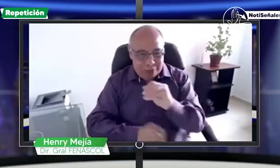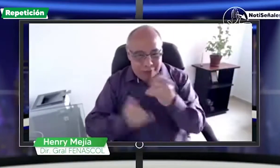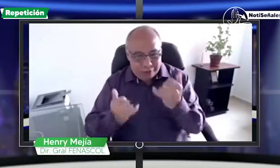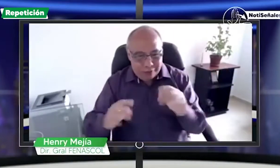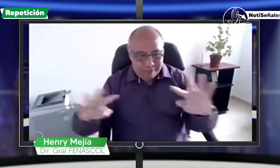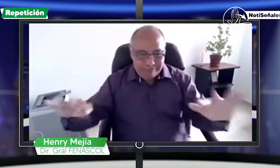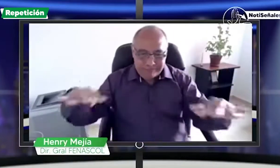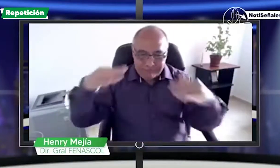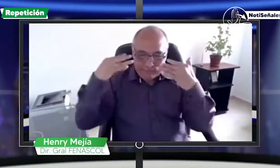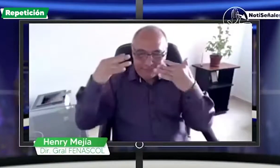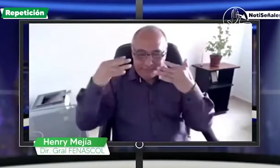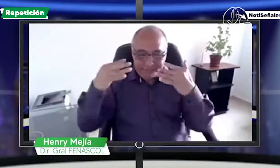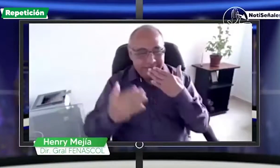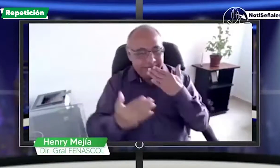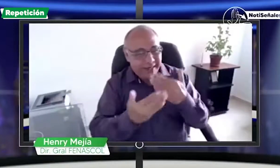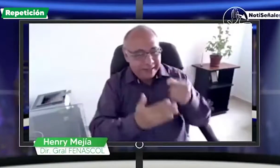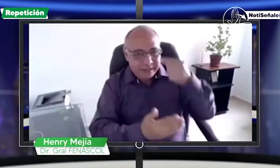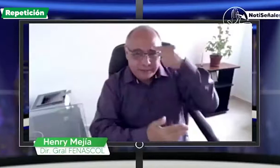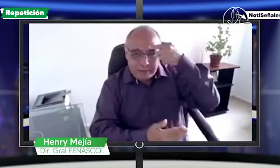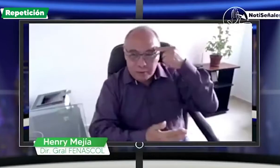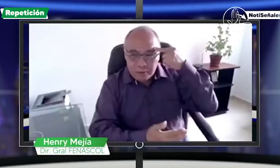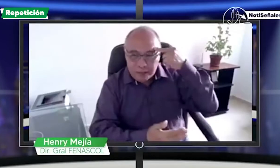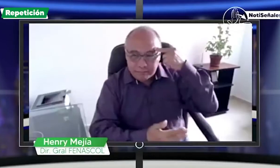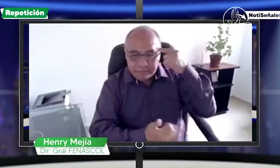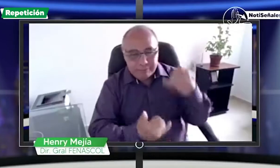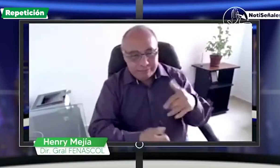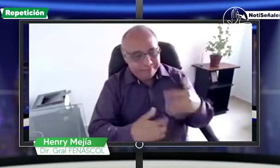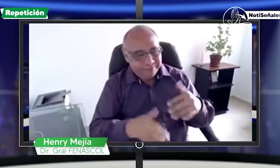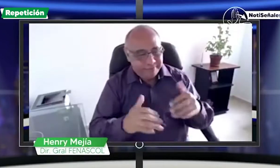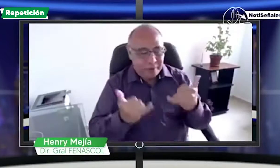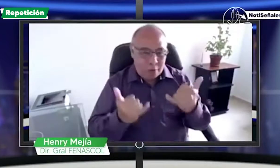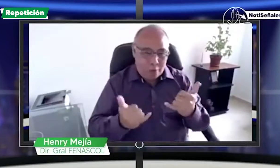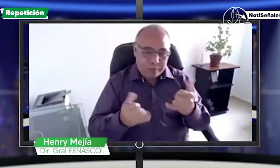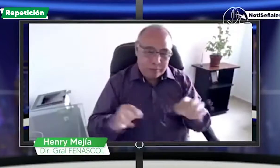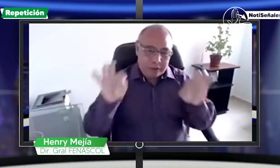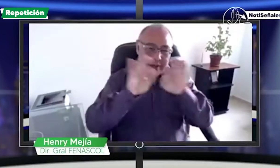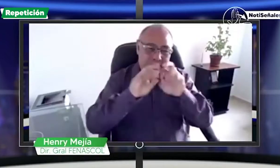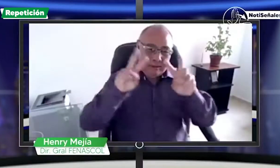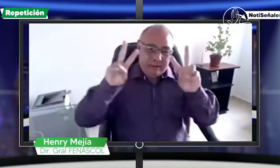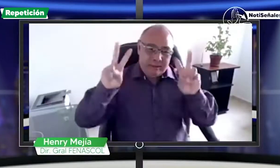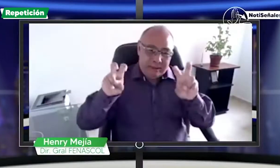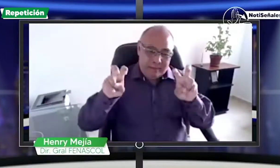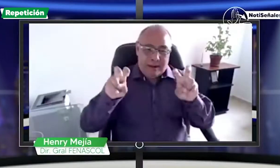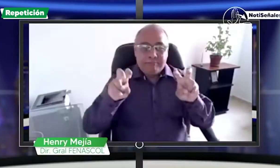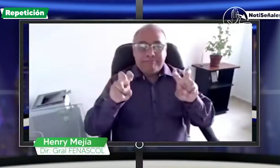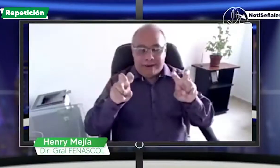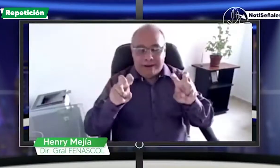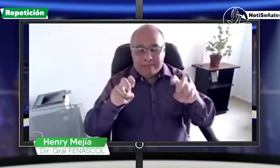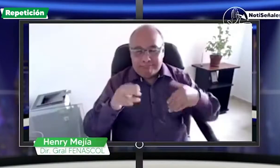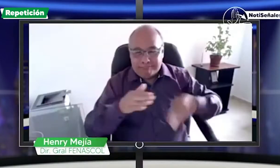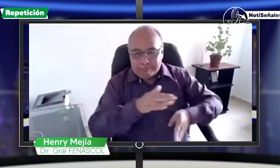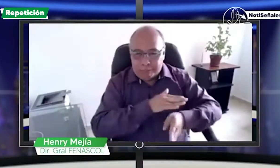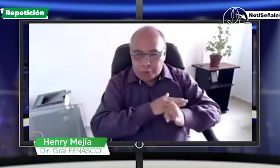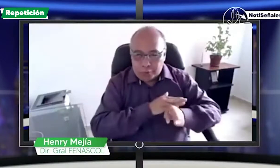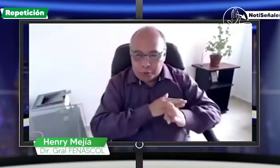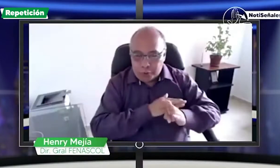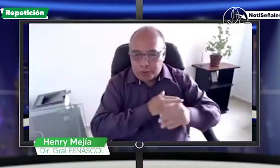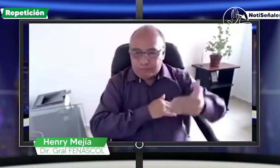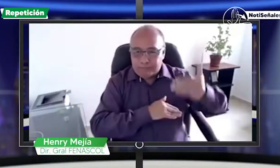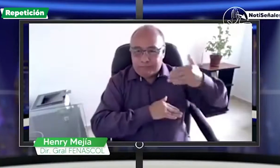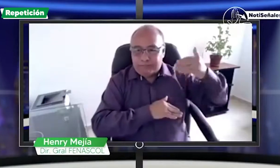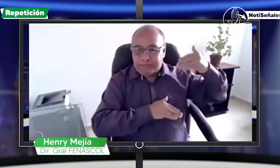Hola, muy buenas tardes para todos y todas quienes nos están viendo en este momento. Así es, Paula. Como lo mencionaste,